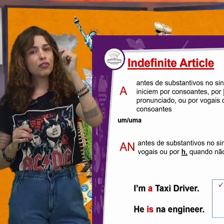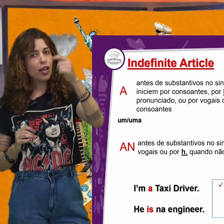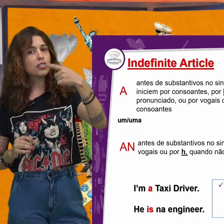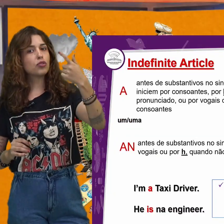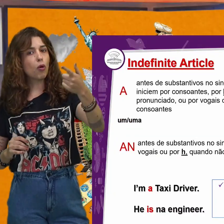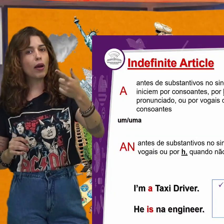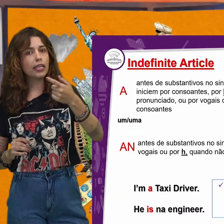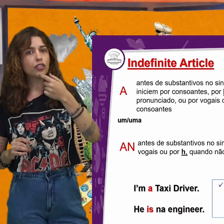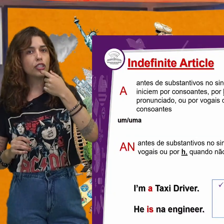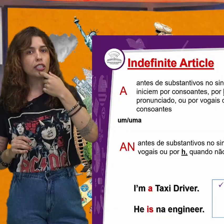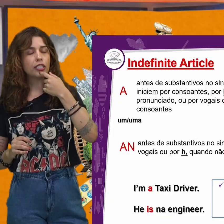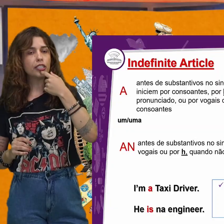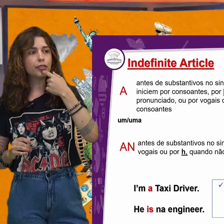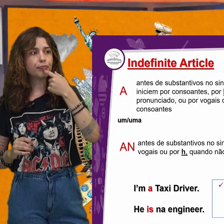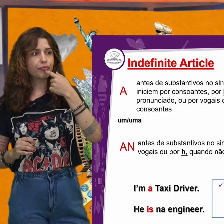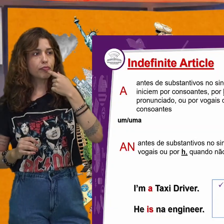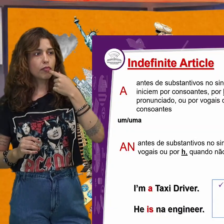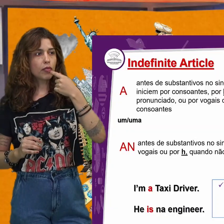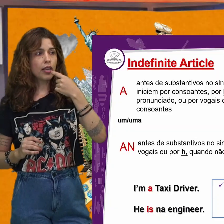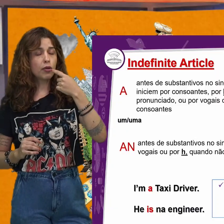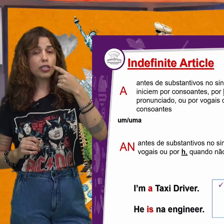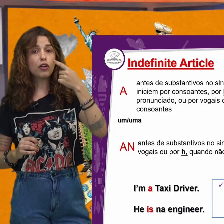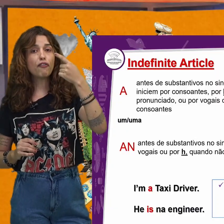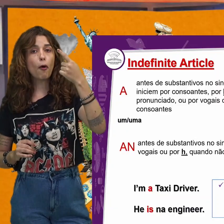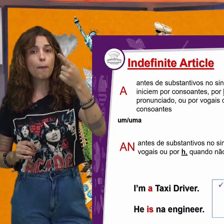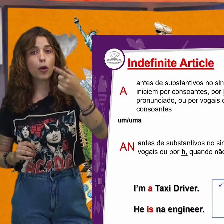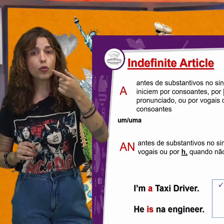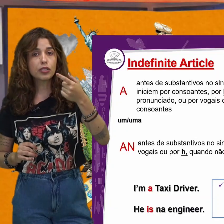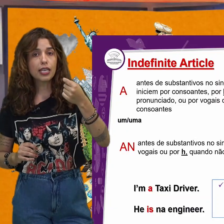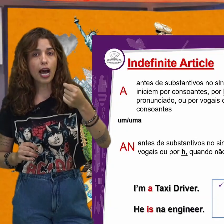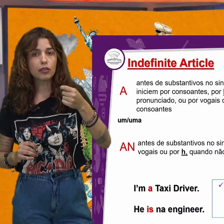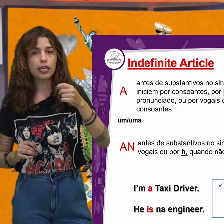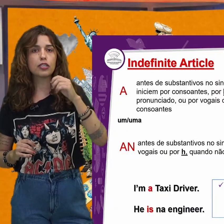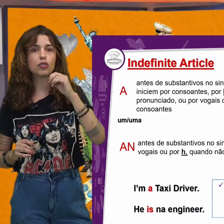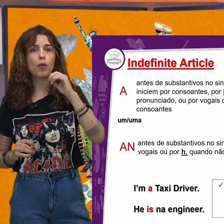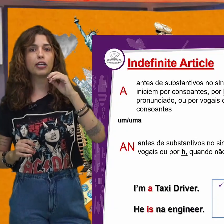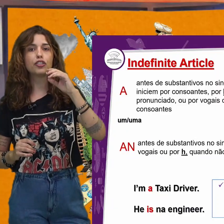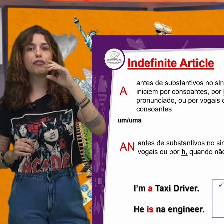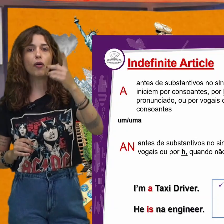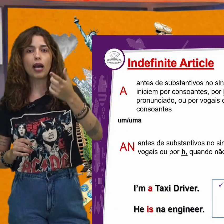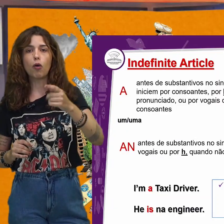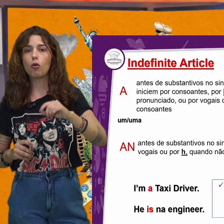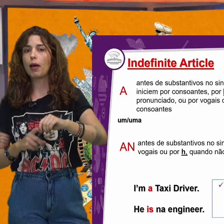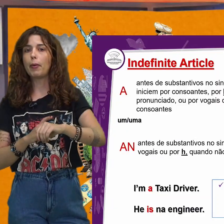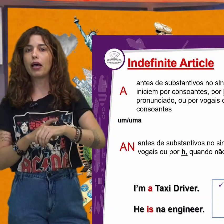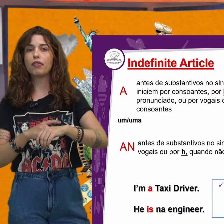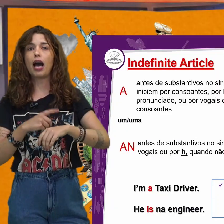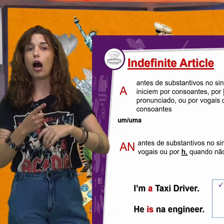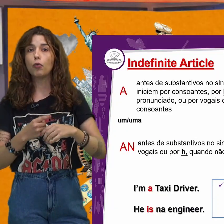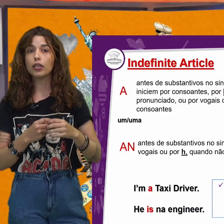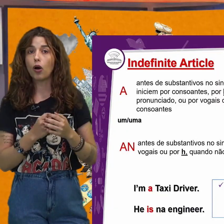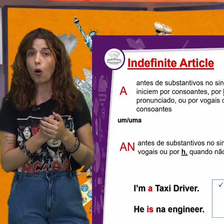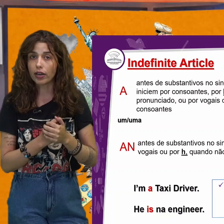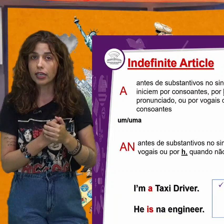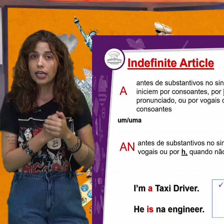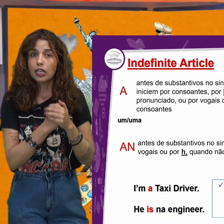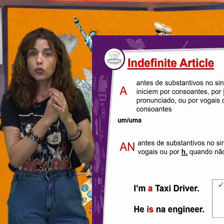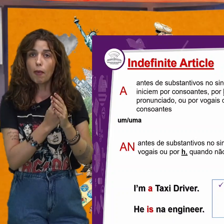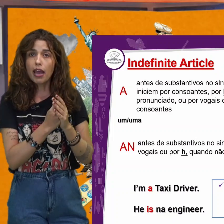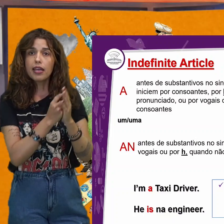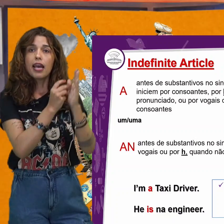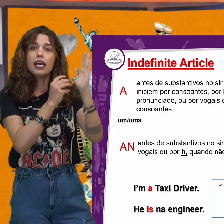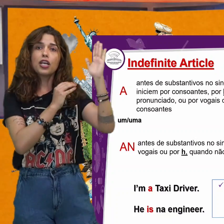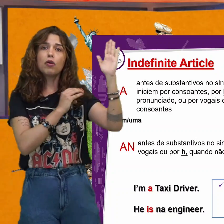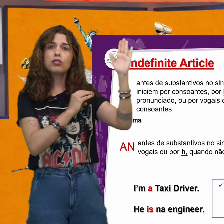H tiver esse som aí quando ele não for pronunciado, né? Esse som aí de vogal, como na palavra hour, hora.